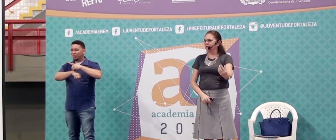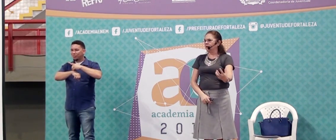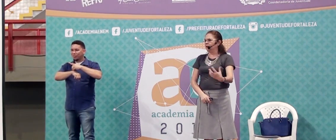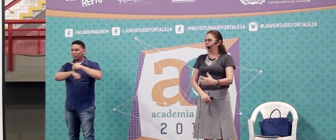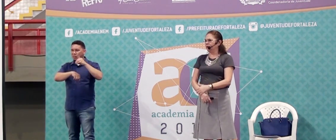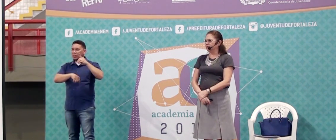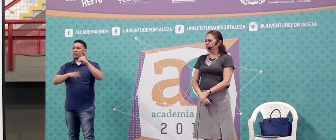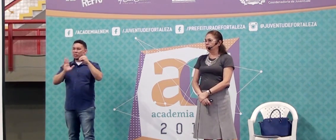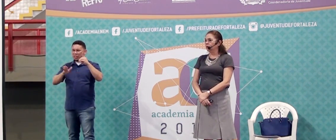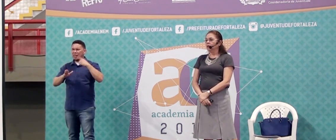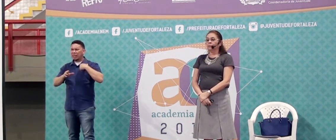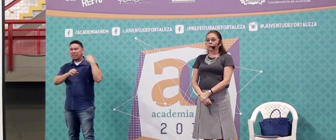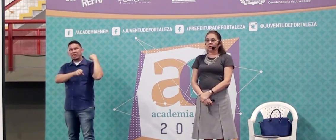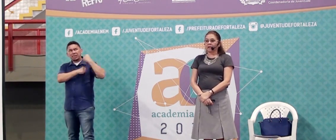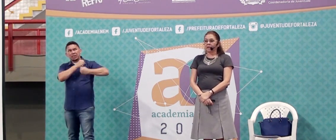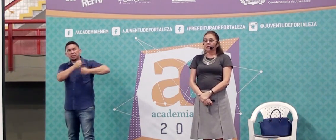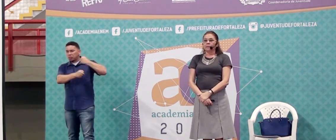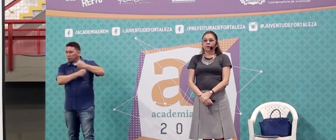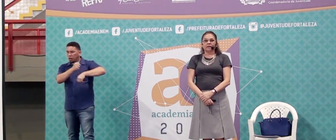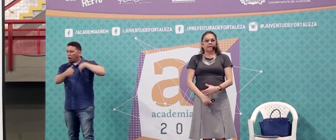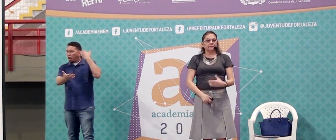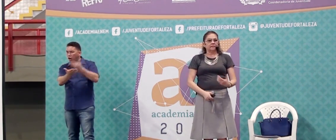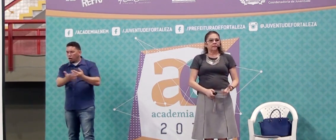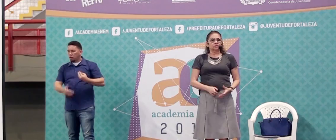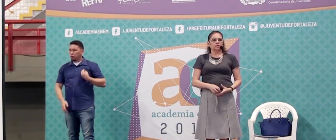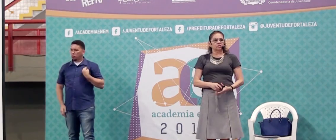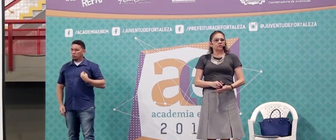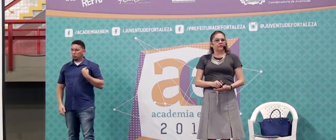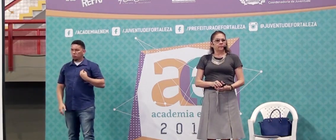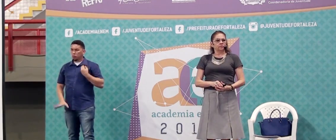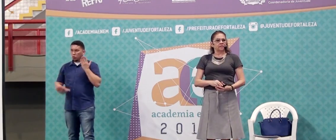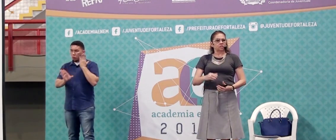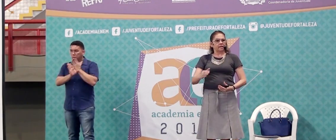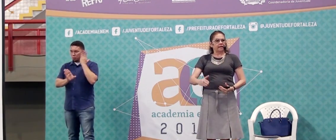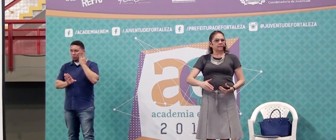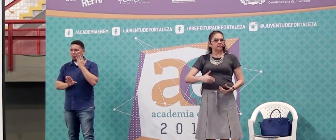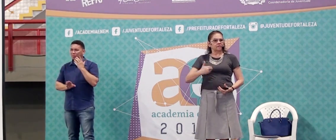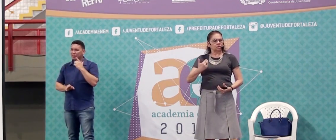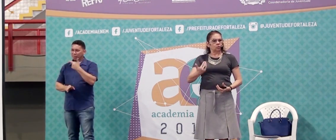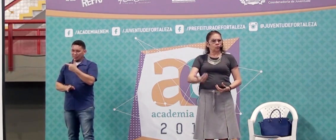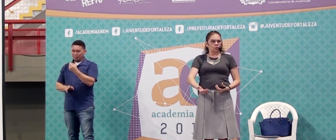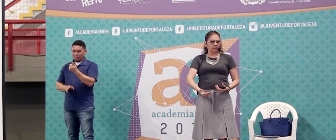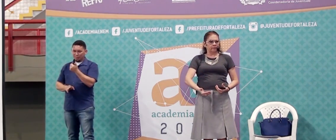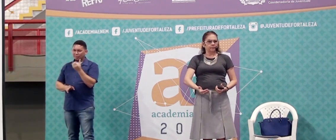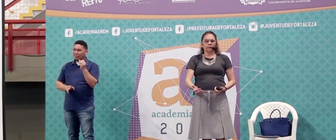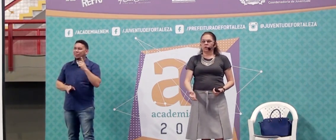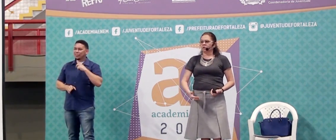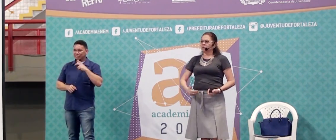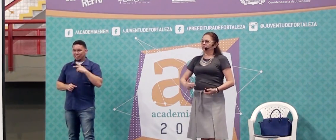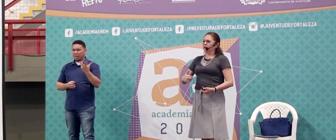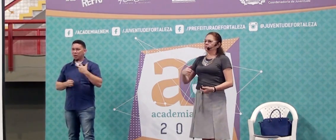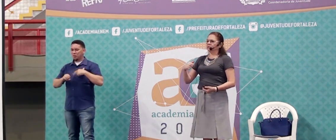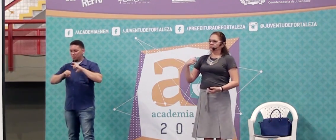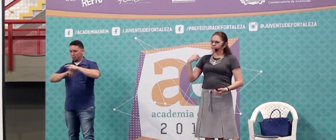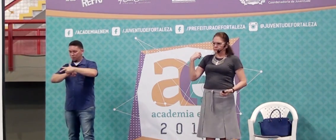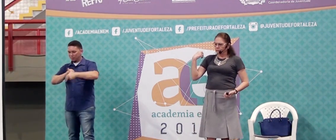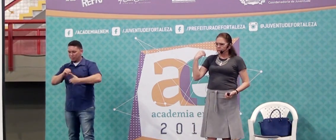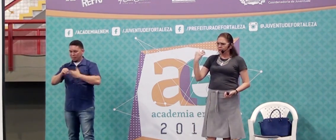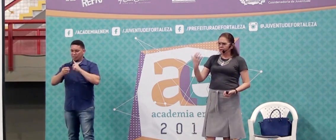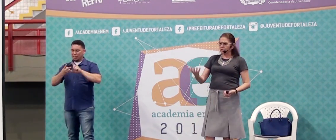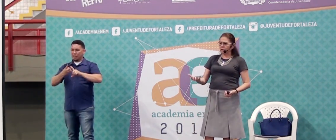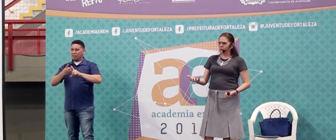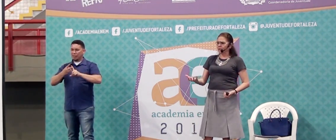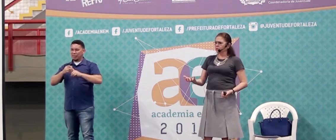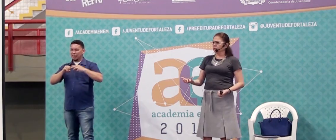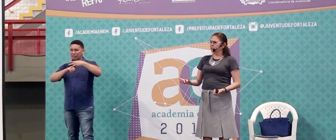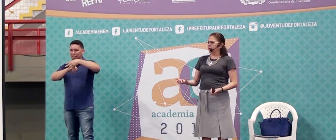luta da dengue no Brasil. Por quê? Porque nesse ano nós tivemos a chegada da chikungunya, nós tivemos